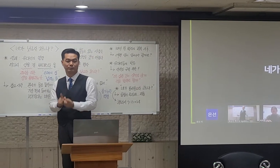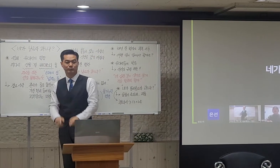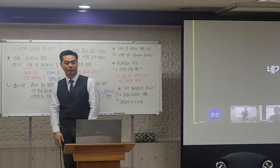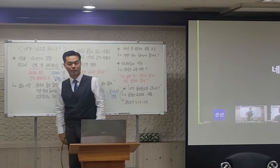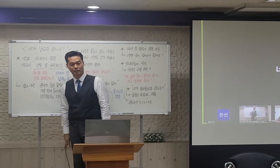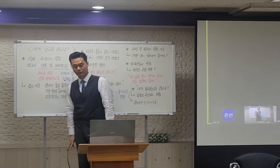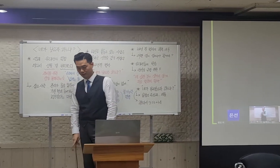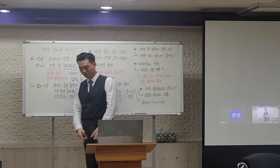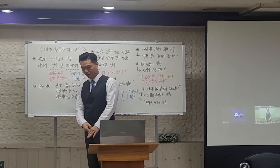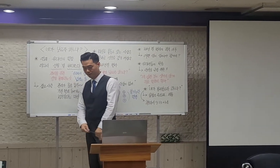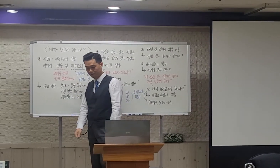뵙겠습니다.